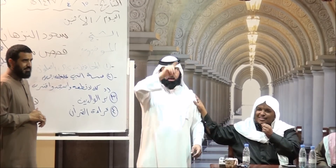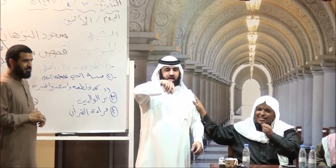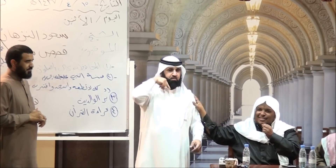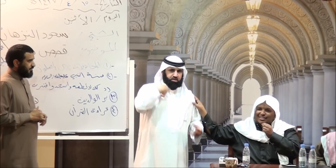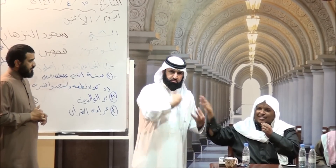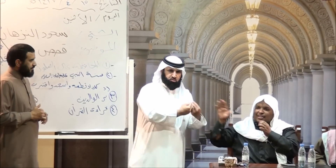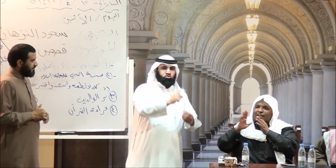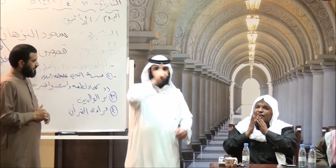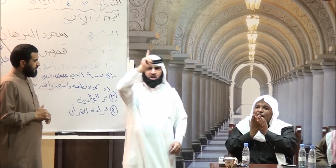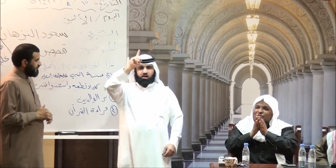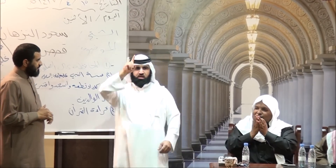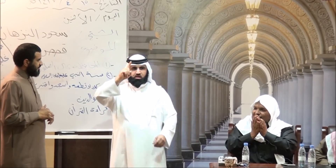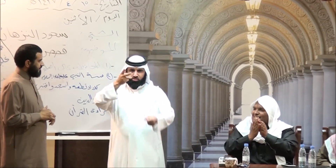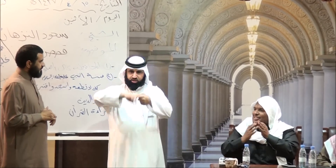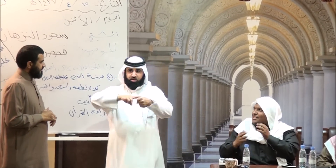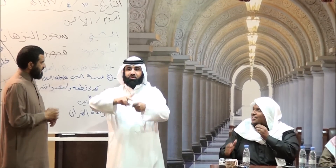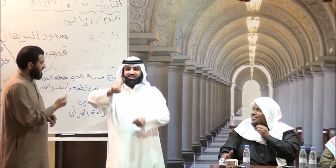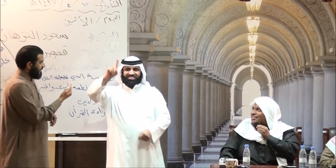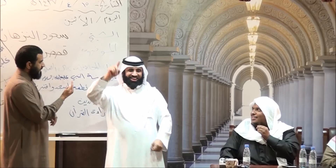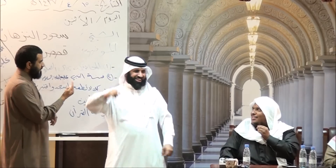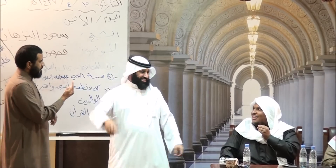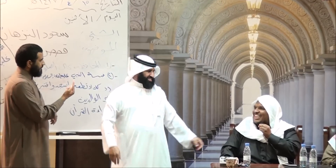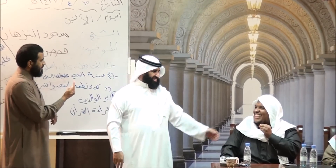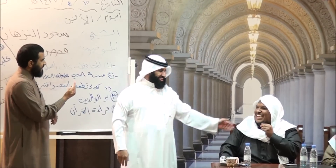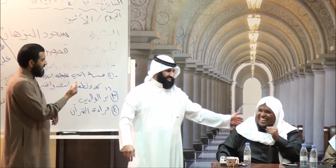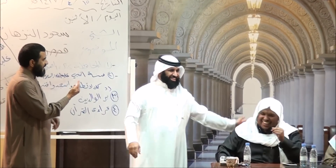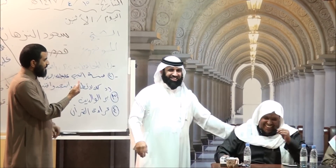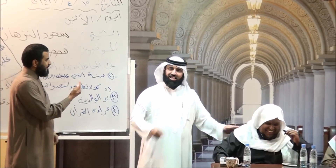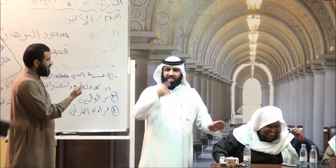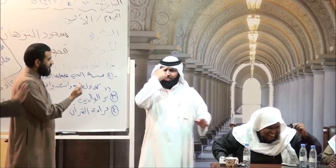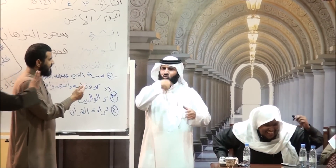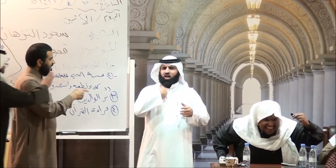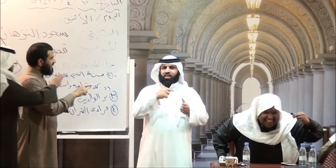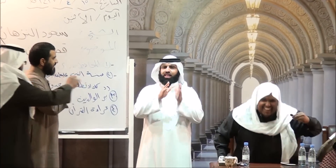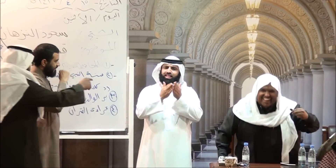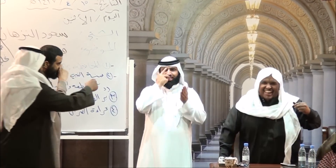أحمد هو كفيلنا إقامة.